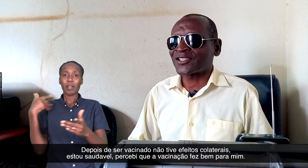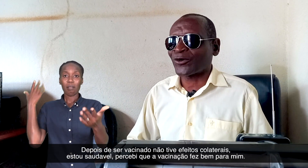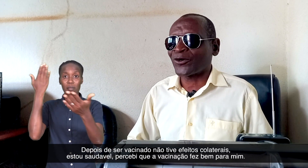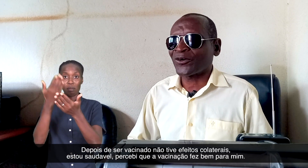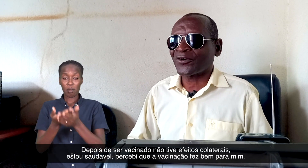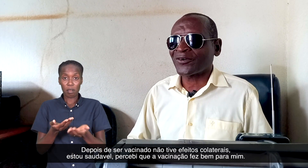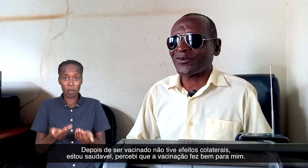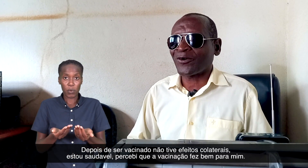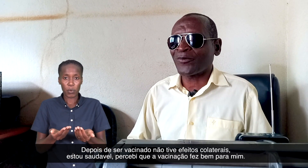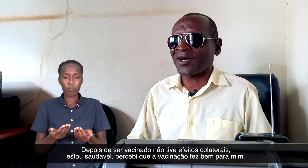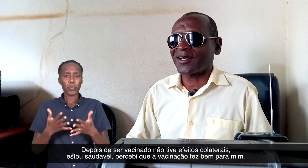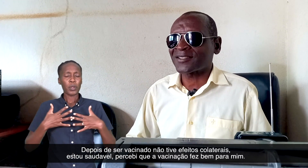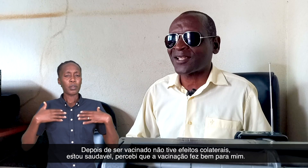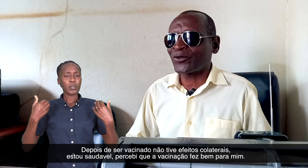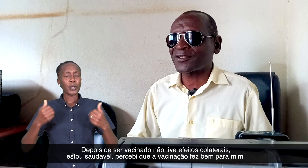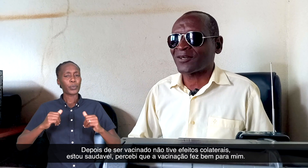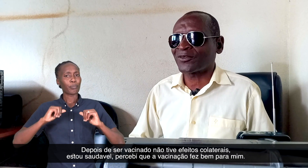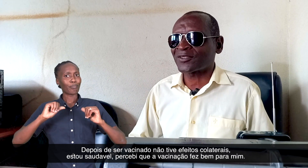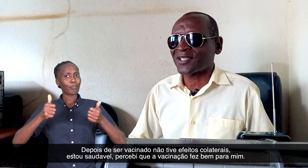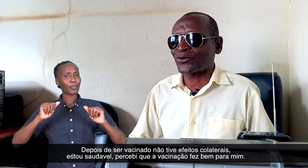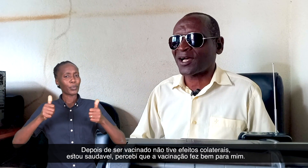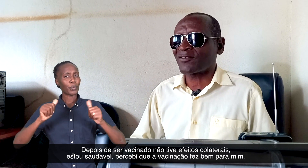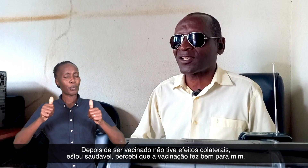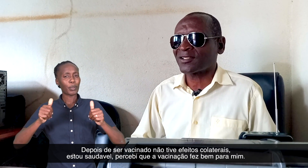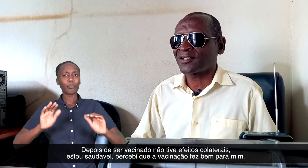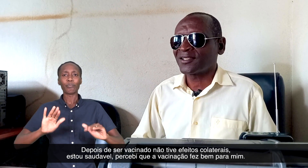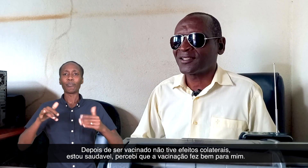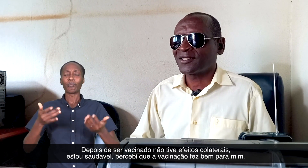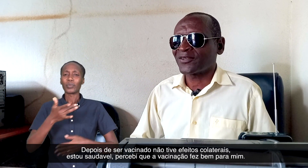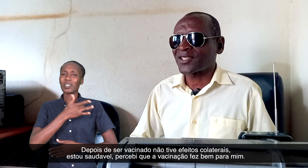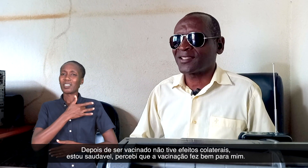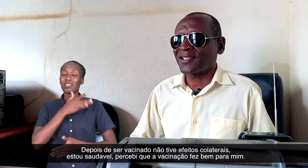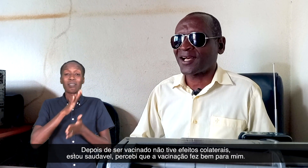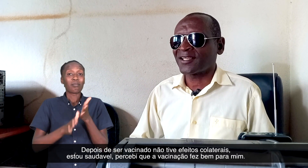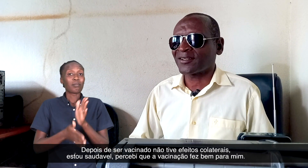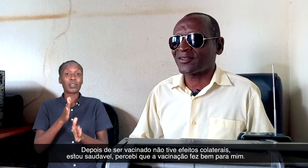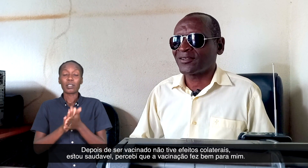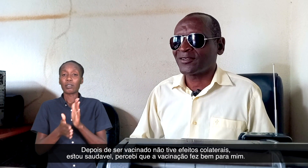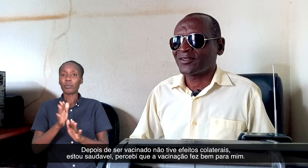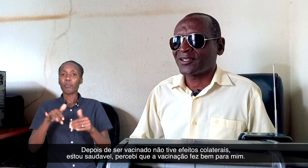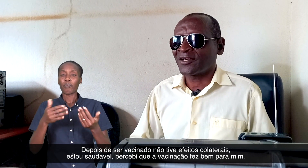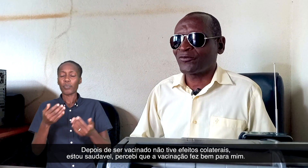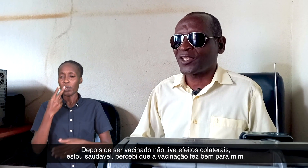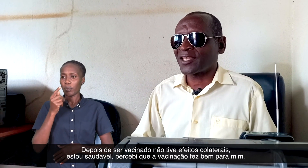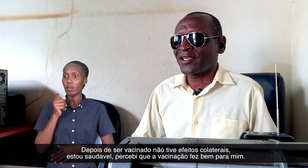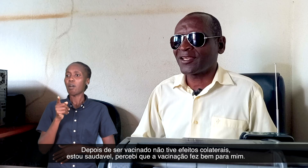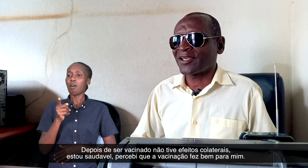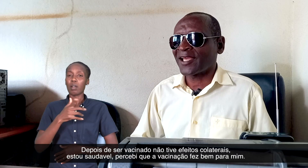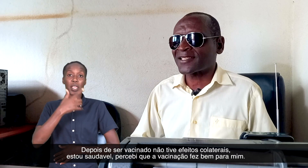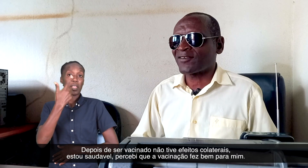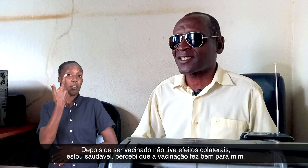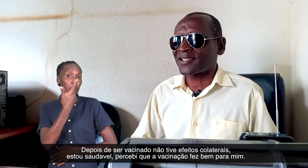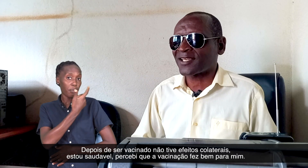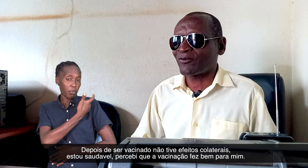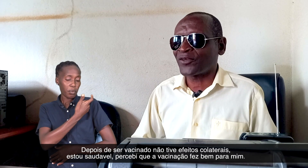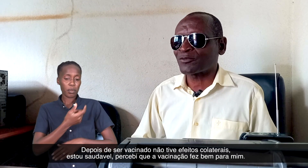aqui estou com uma saúde saudável, não senti nada. Eu vi que